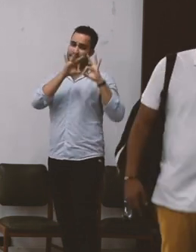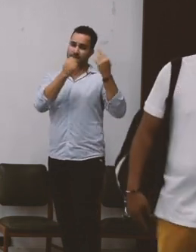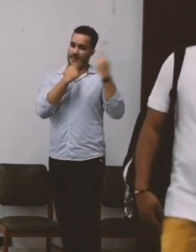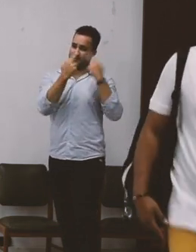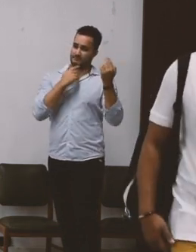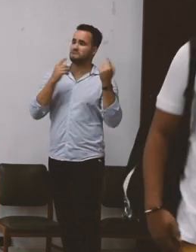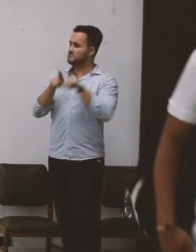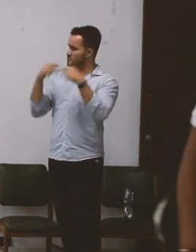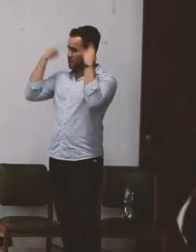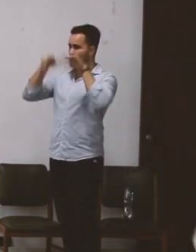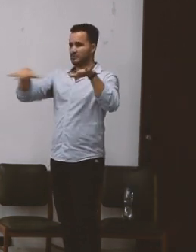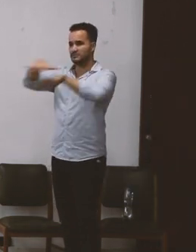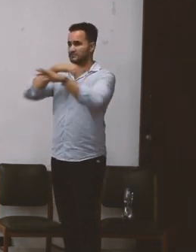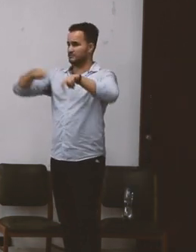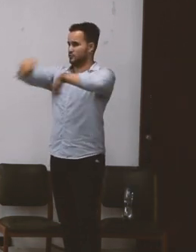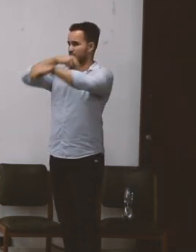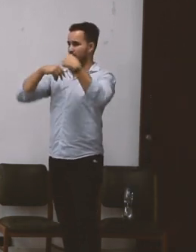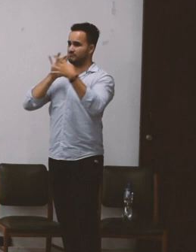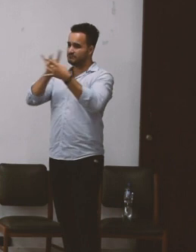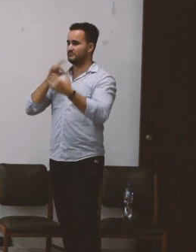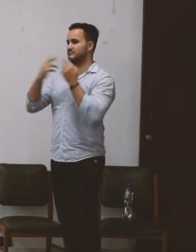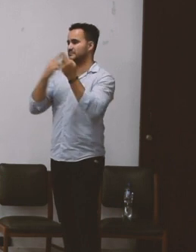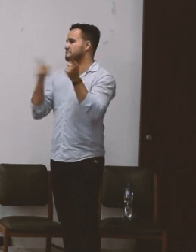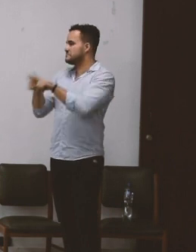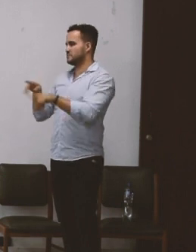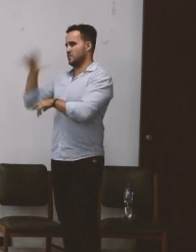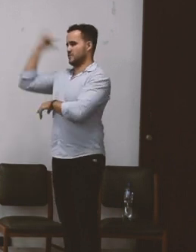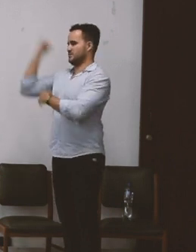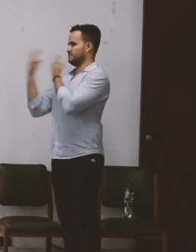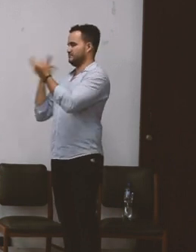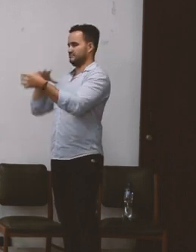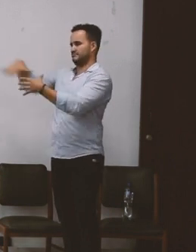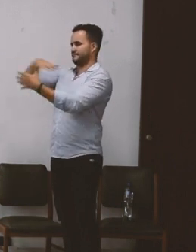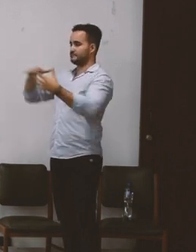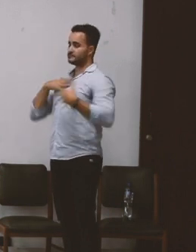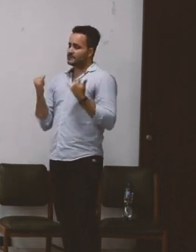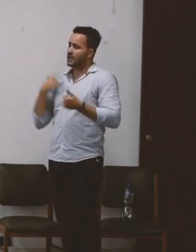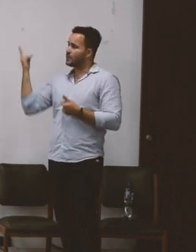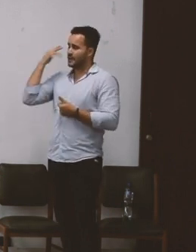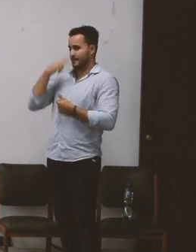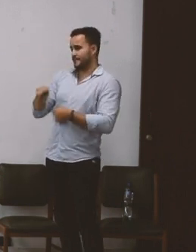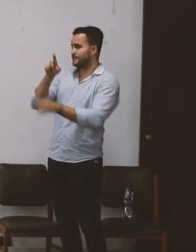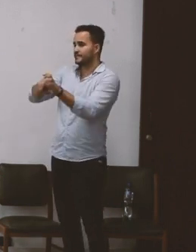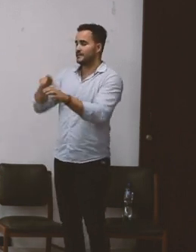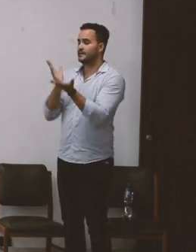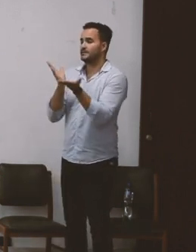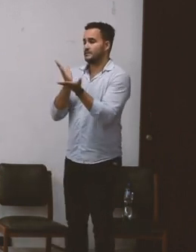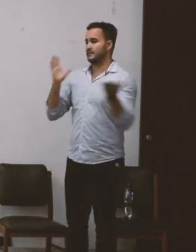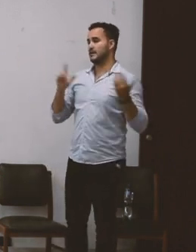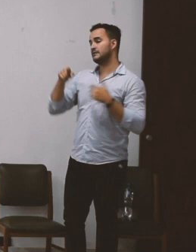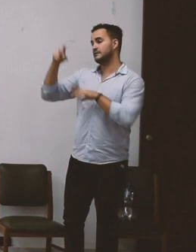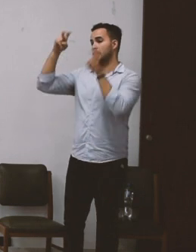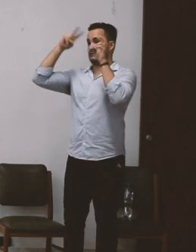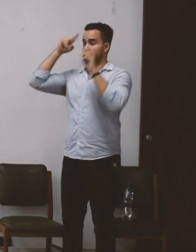academia, el activismo y la sociedad en general. Actualmente Martí asiste a una escuela privada que pone énfasis en la atención de